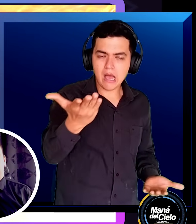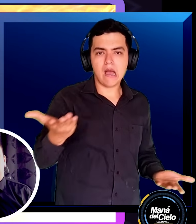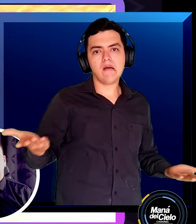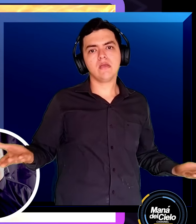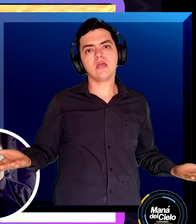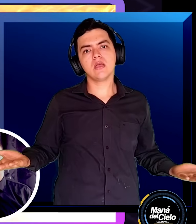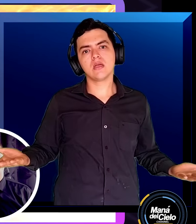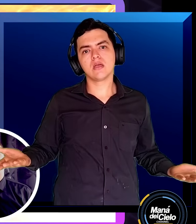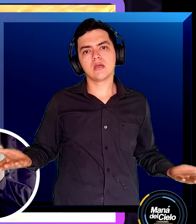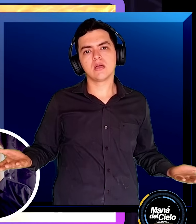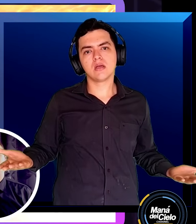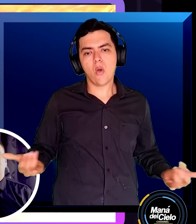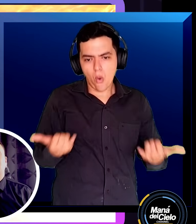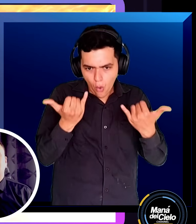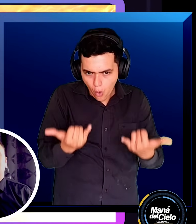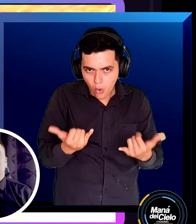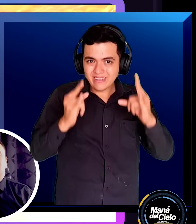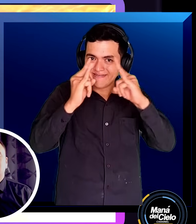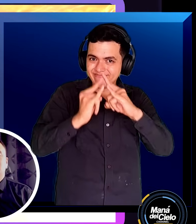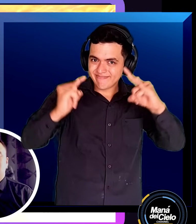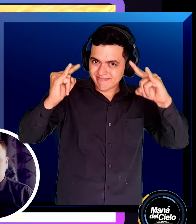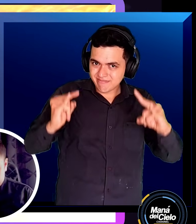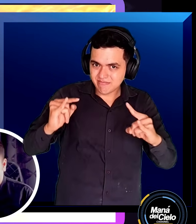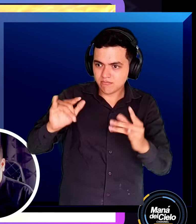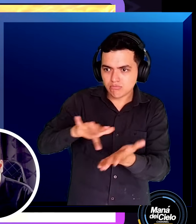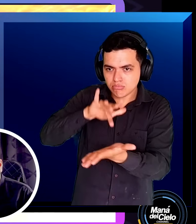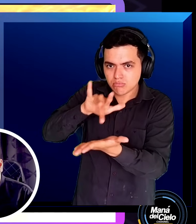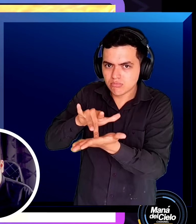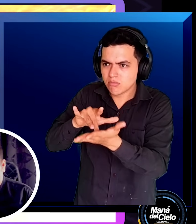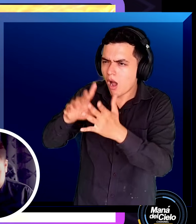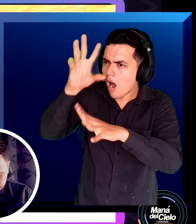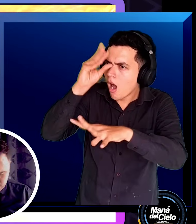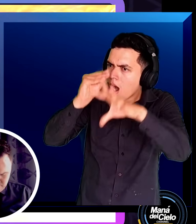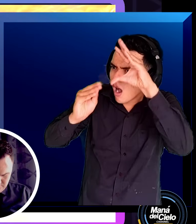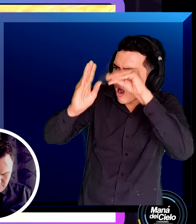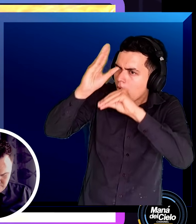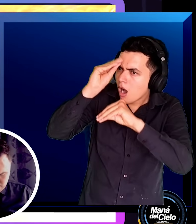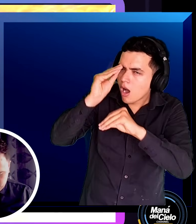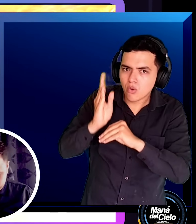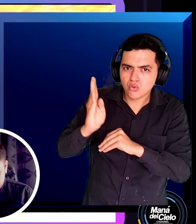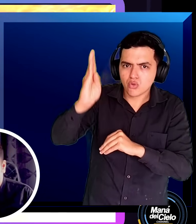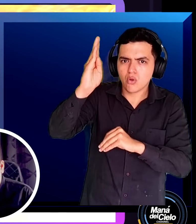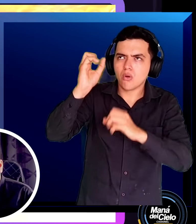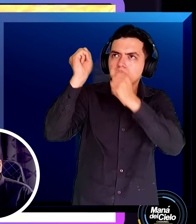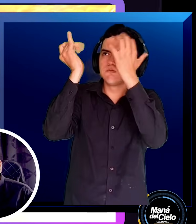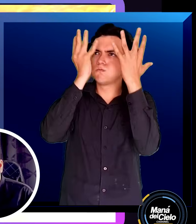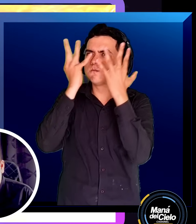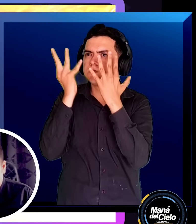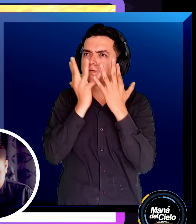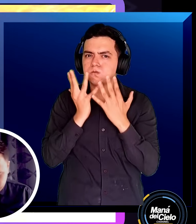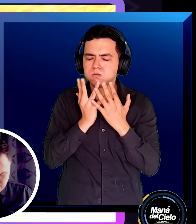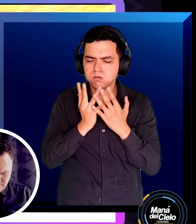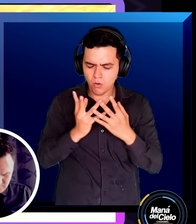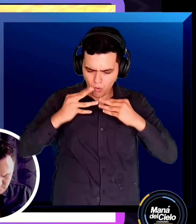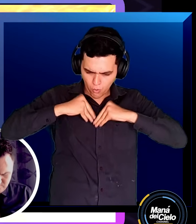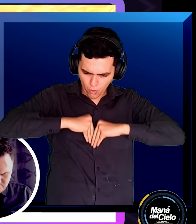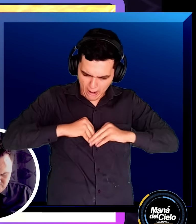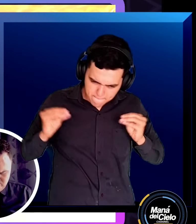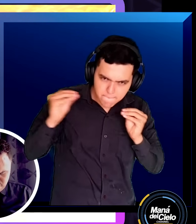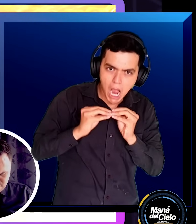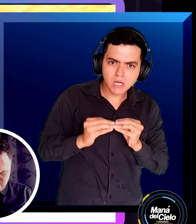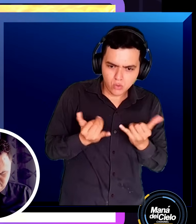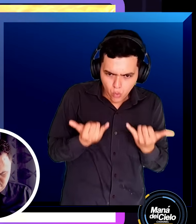era una pregunta más bien como extraña. Señor, ¿por qué los discípulos de Juan